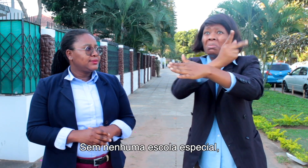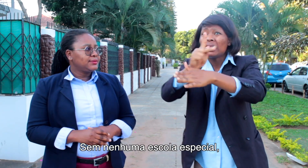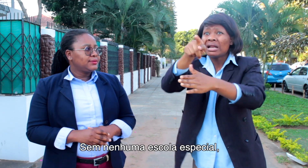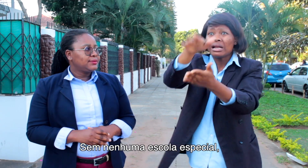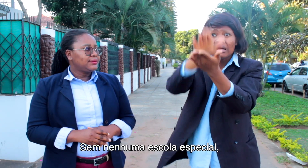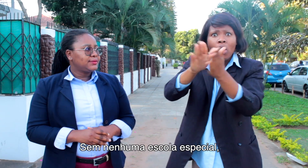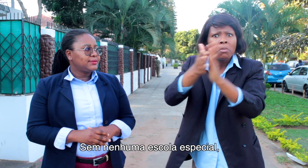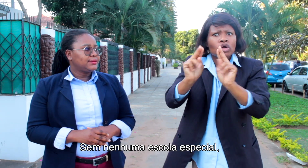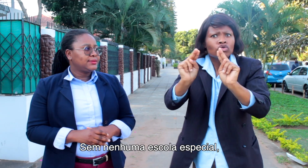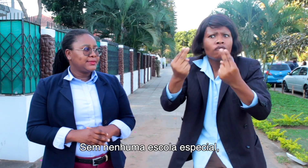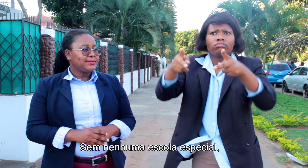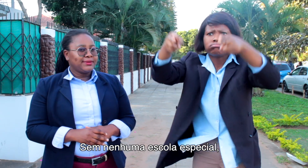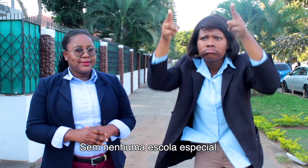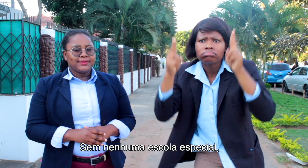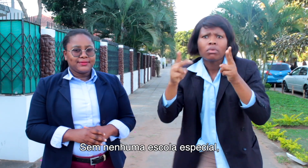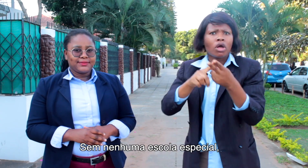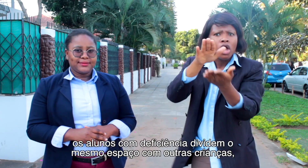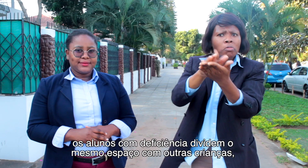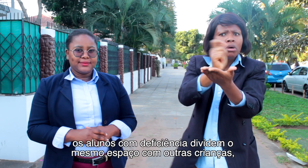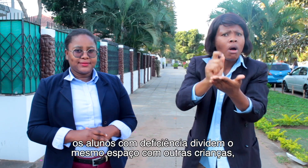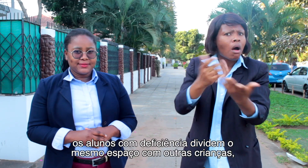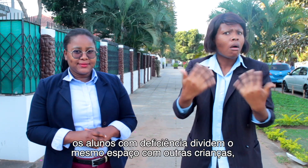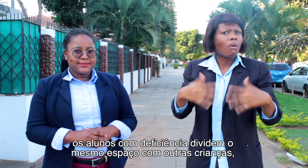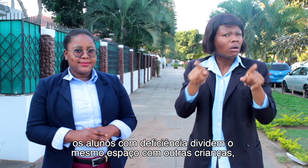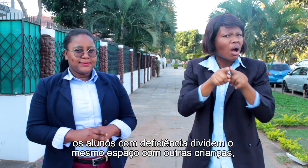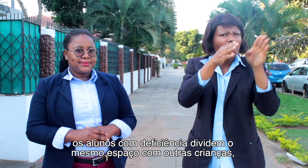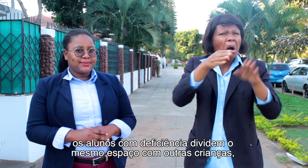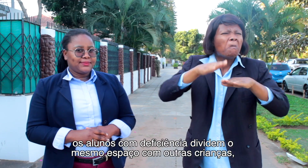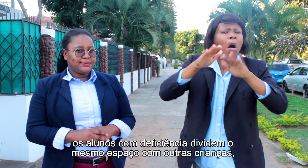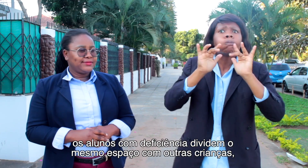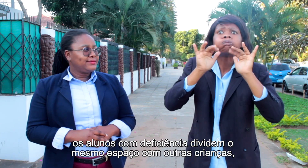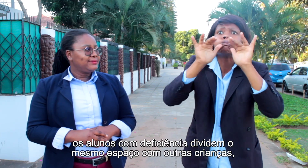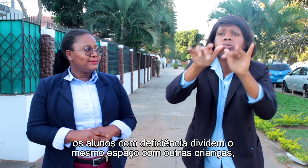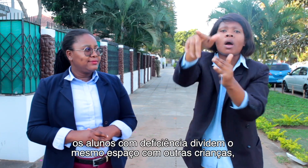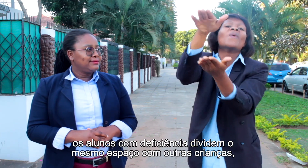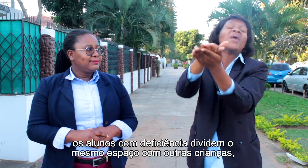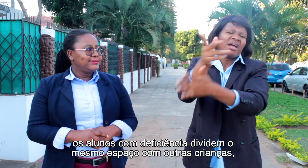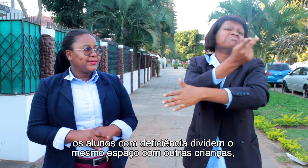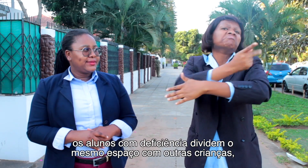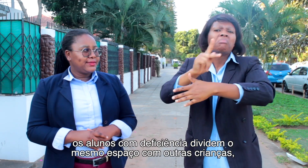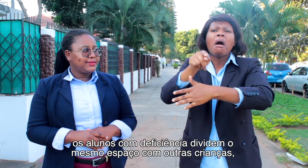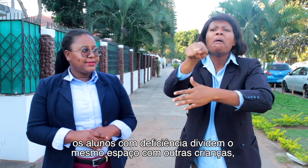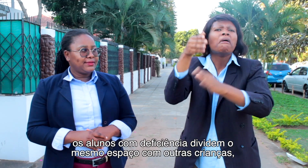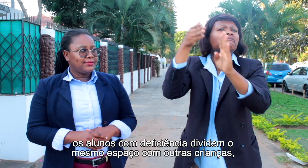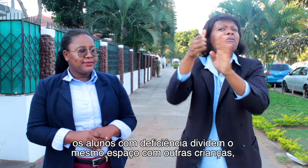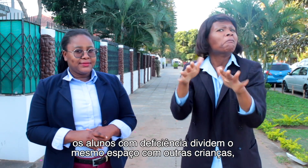Sem nenhuma escola especial, os alunos com deficiência devidem o mesmo espaço com outras crianças.